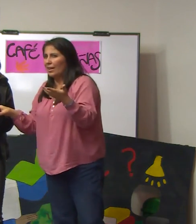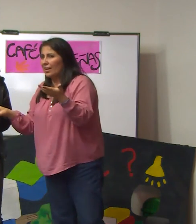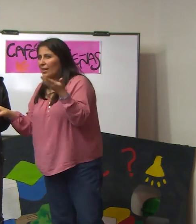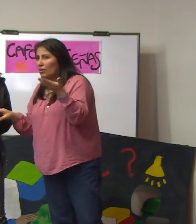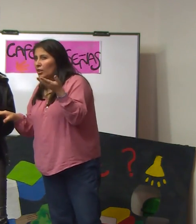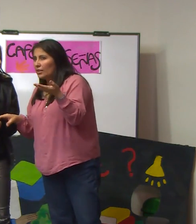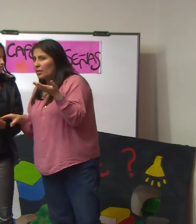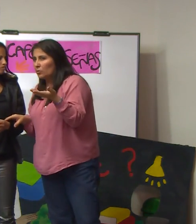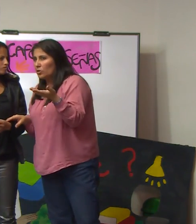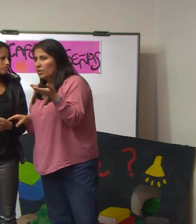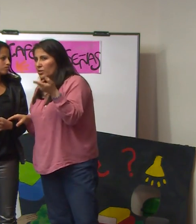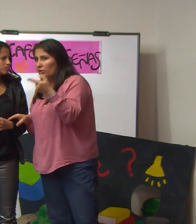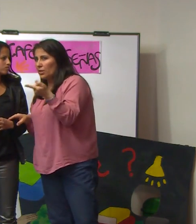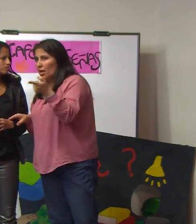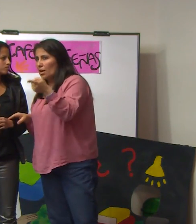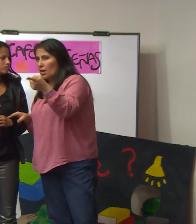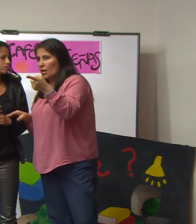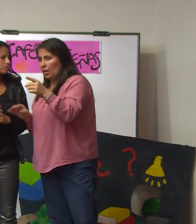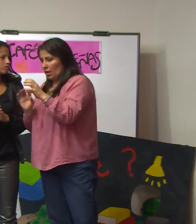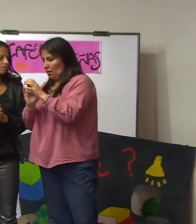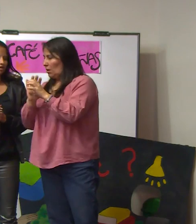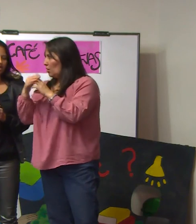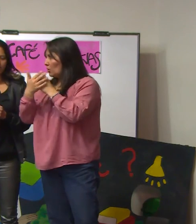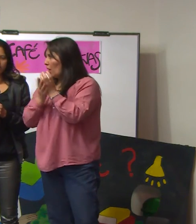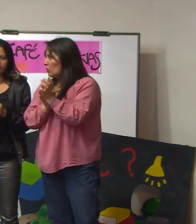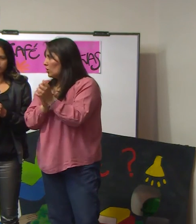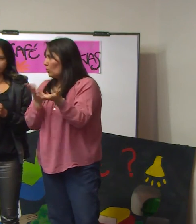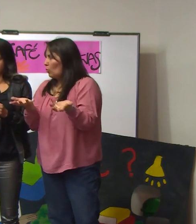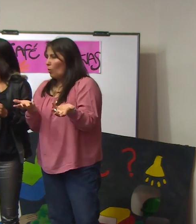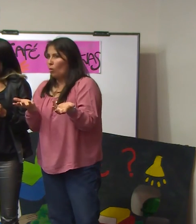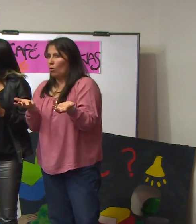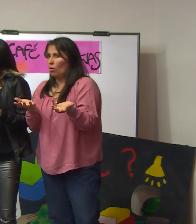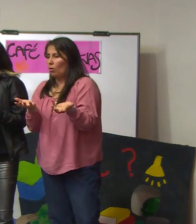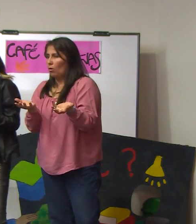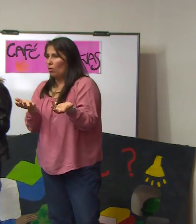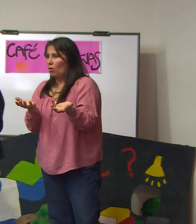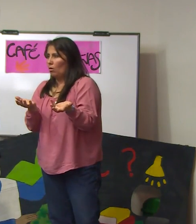¿Qué es lo que le tenemos que escribir en los lados del cubo?